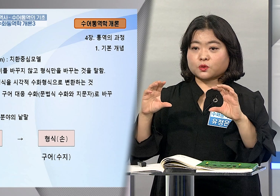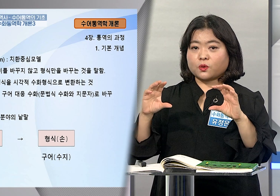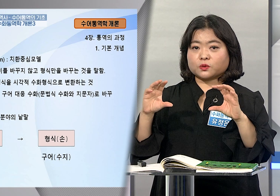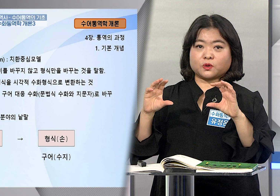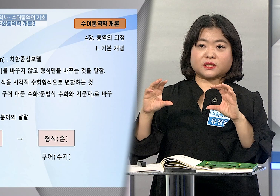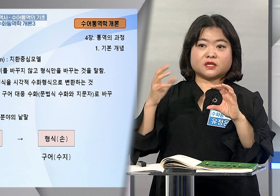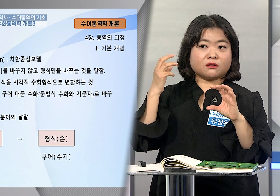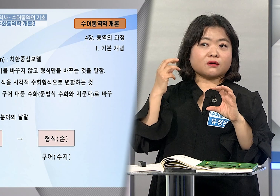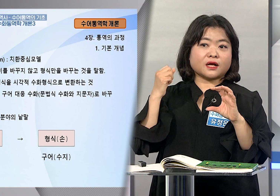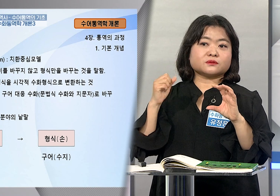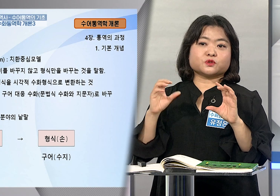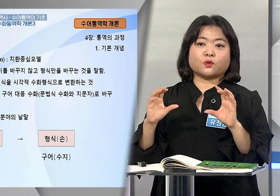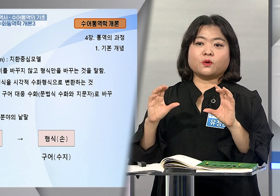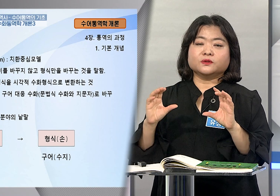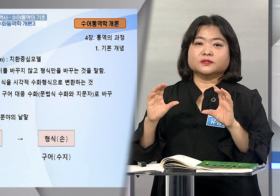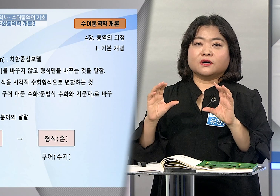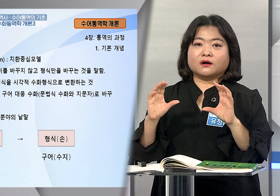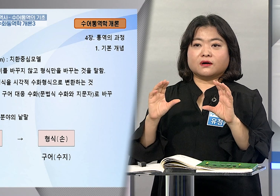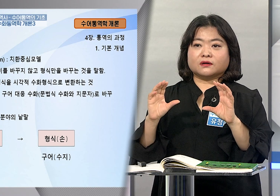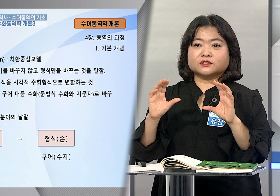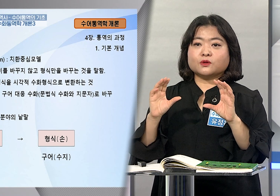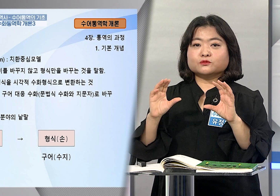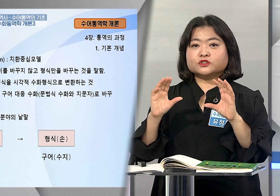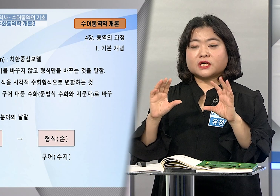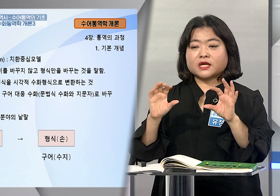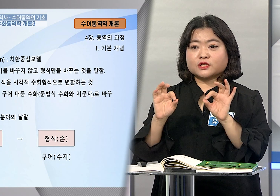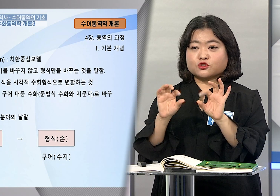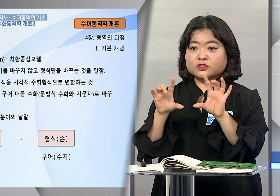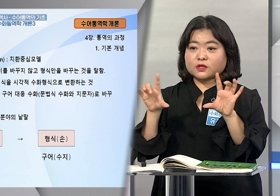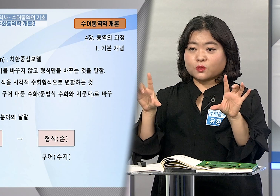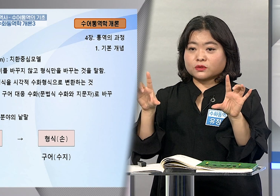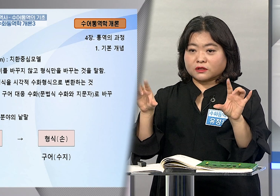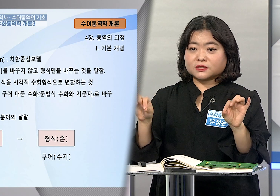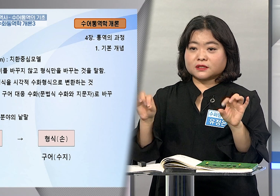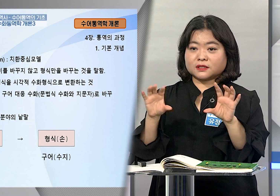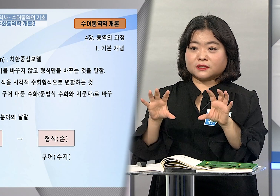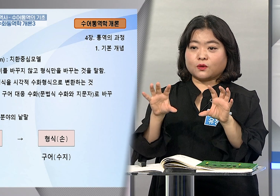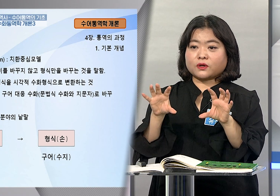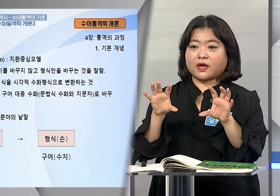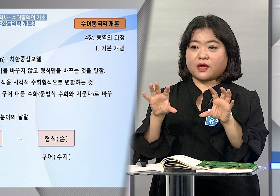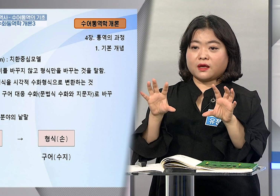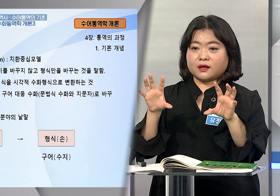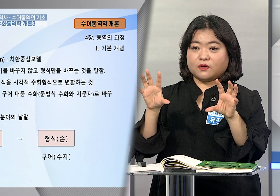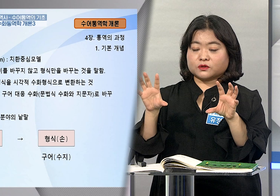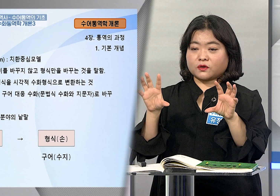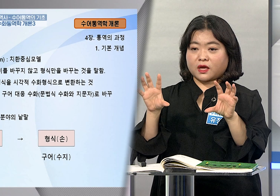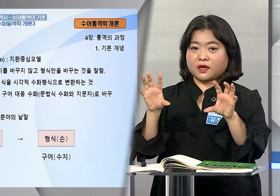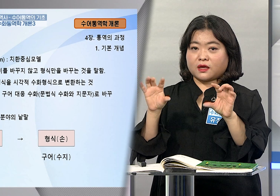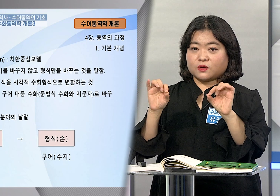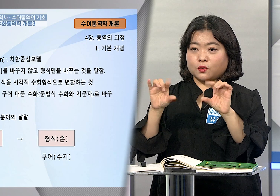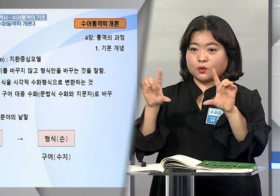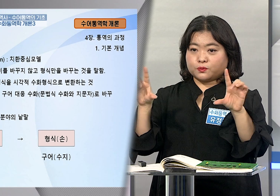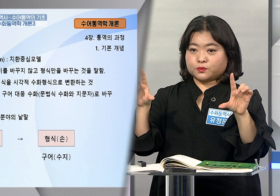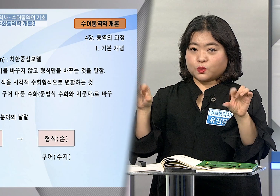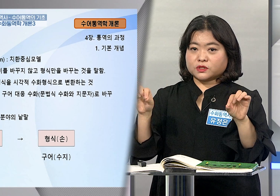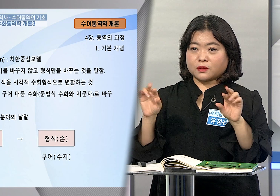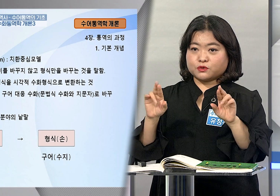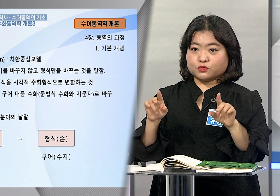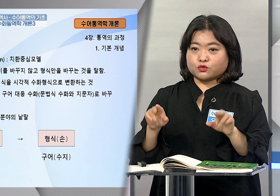도식도 또한 기억하십시오. 시험 문제 출제도 역시 이렇게 어떻게 요 도식에